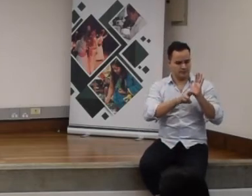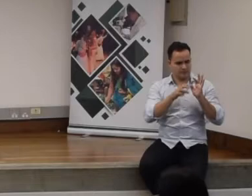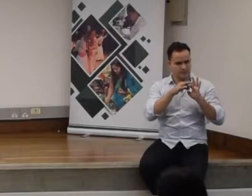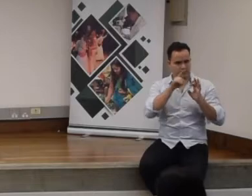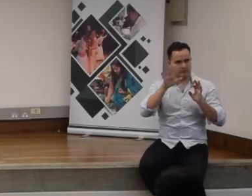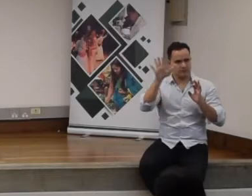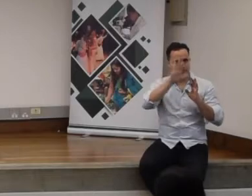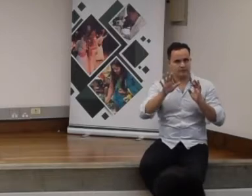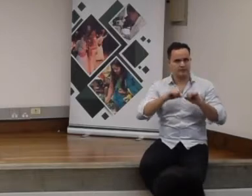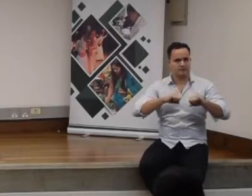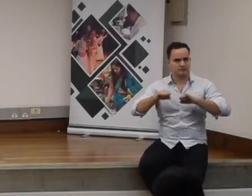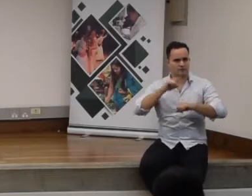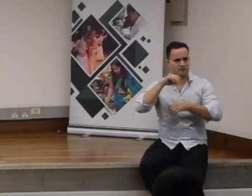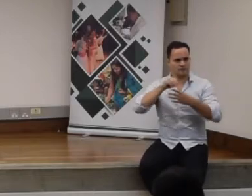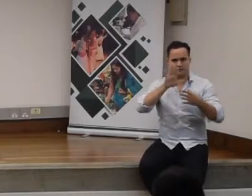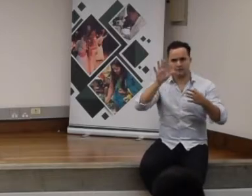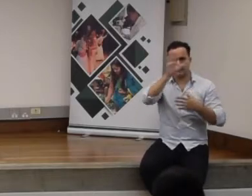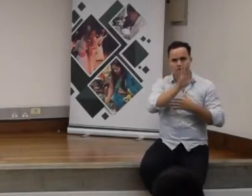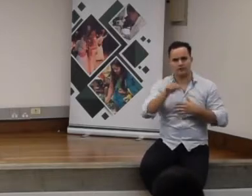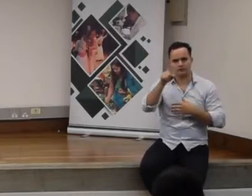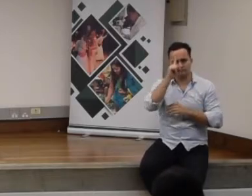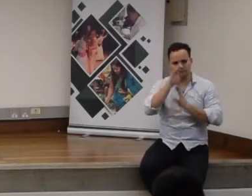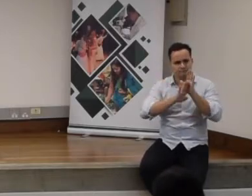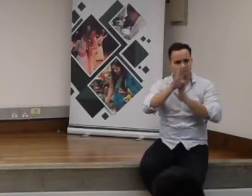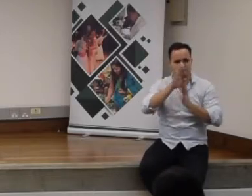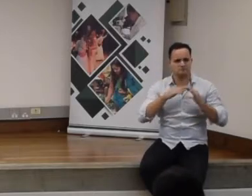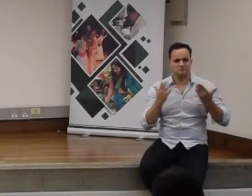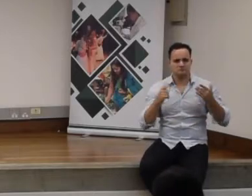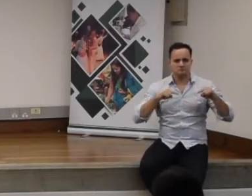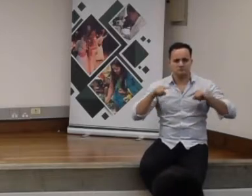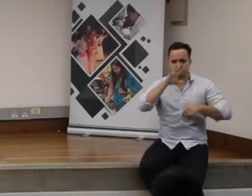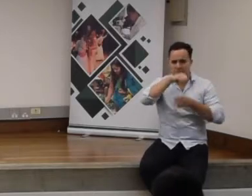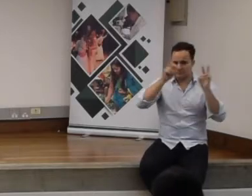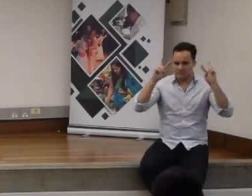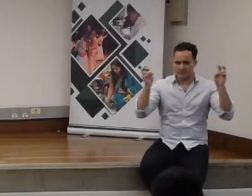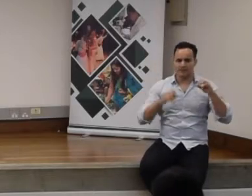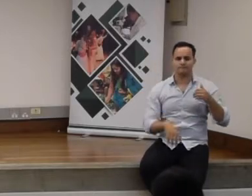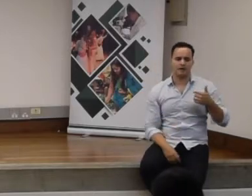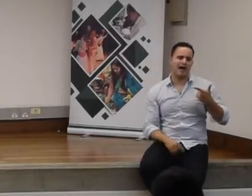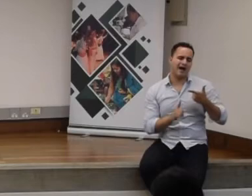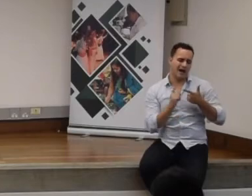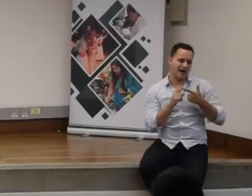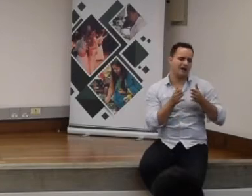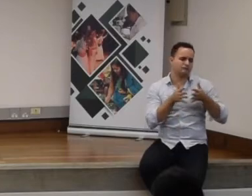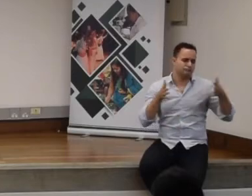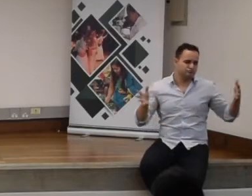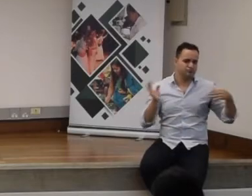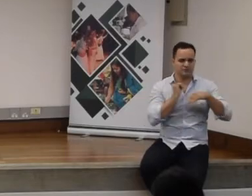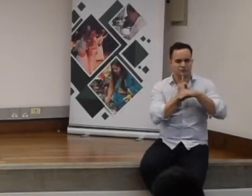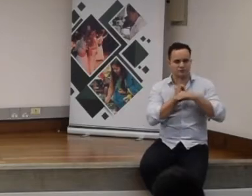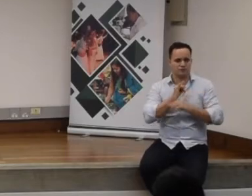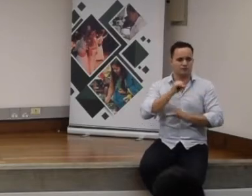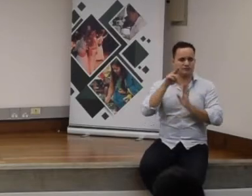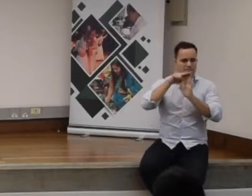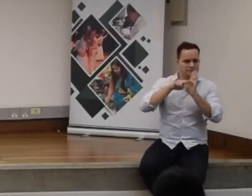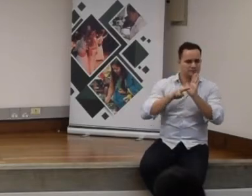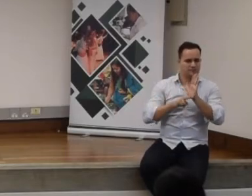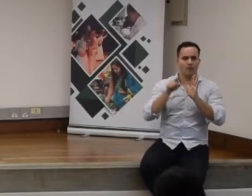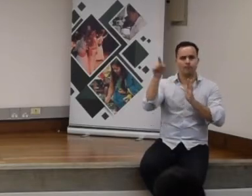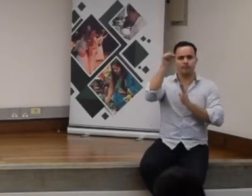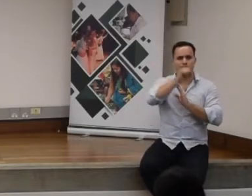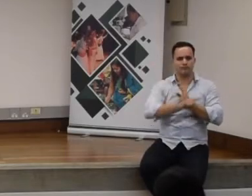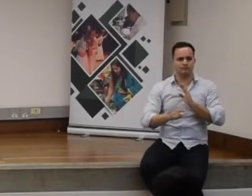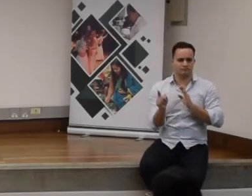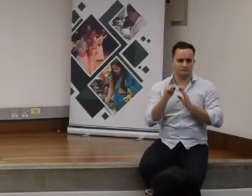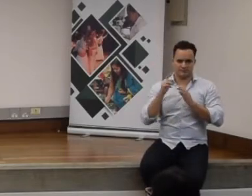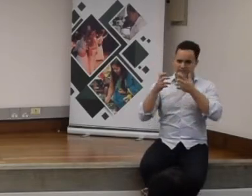Acá da el detalle de todos los estatutos normativos institucionales y estratégicos a nivel nacional que existen